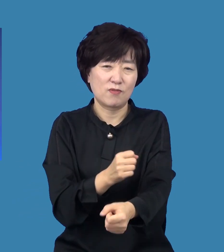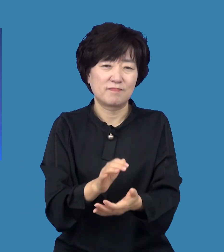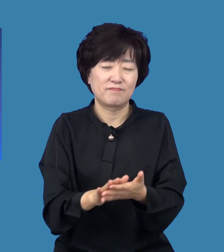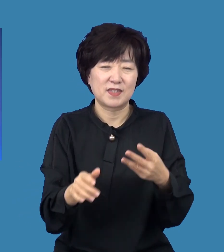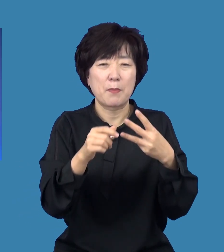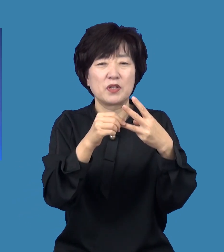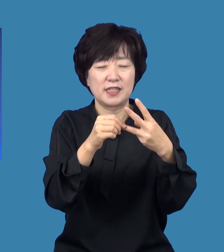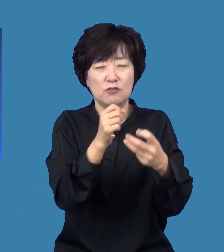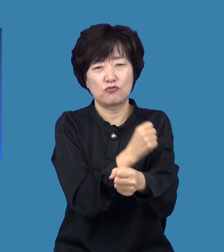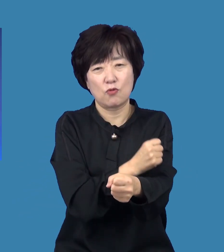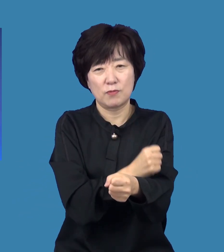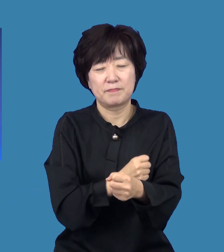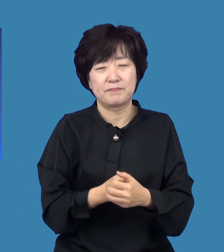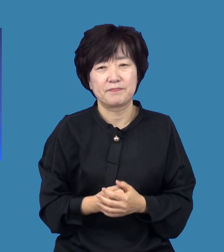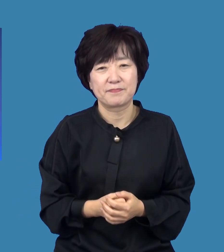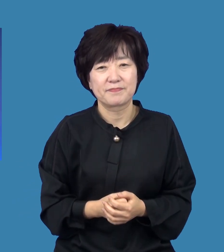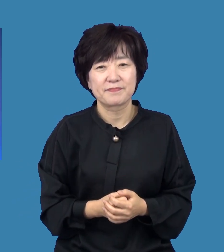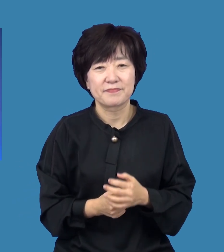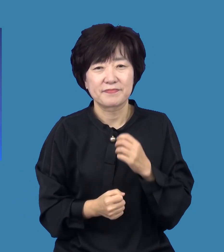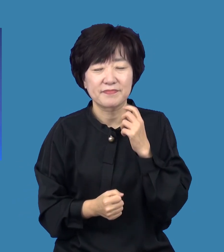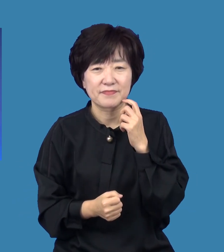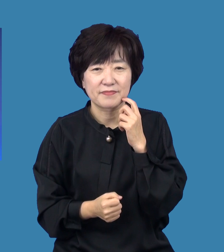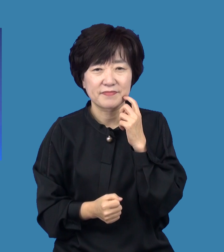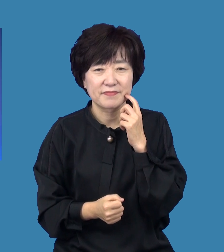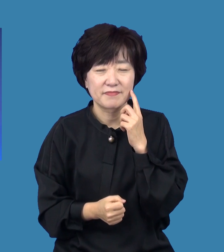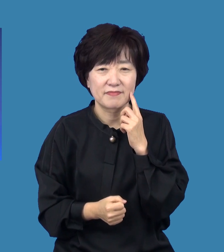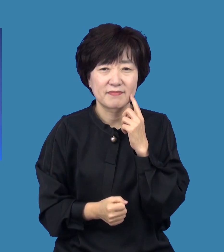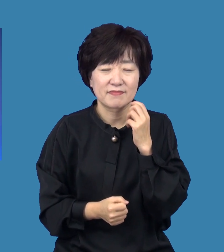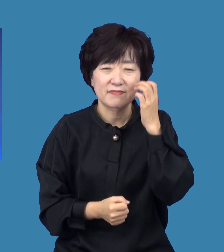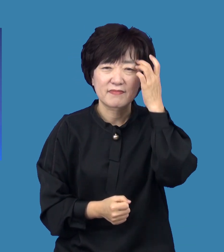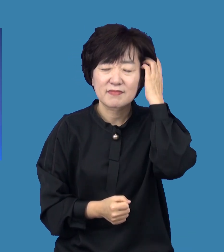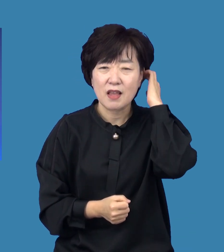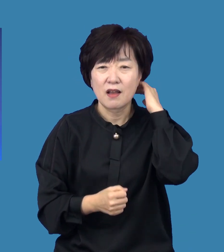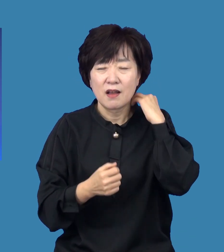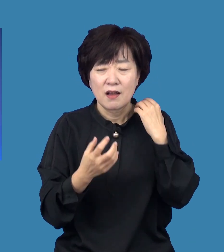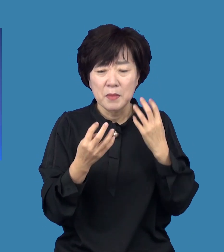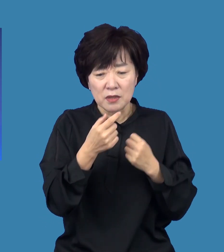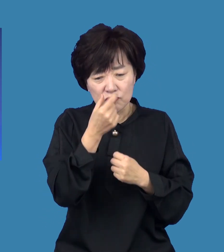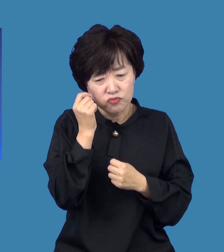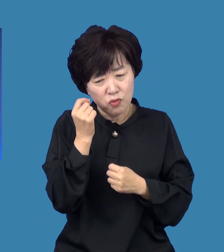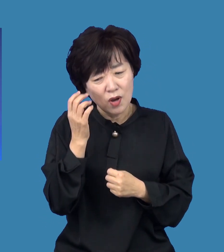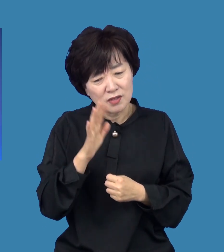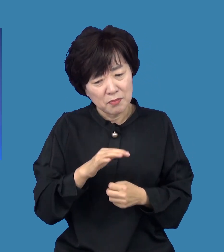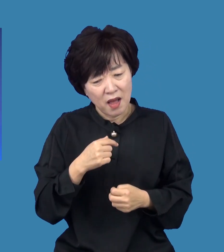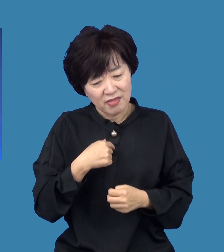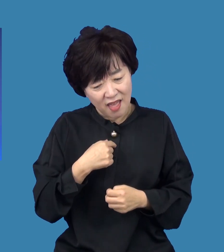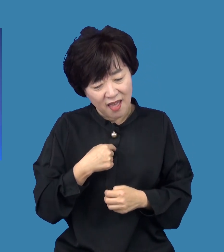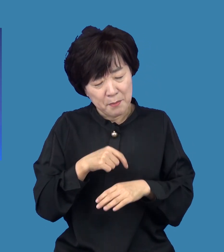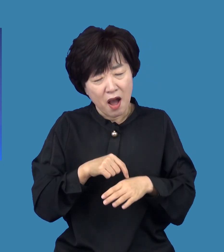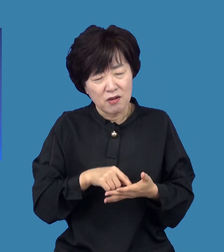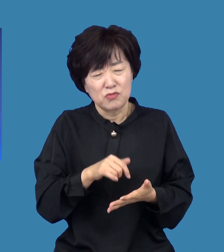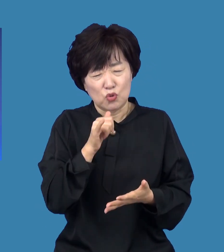거예요. 네. 많이 부족하지만 저는 정말 제 안에 그 마음이 있어요.